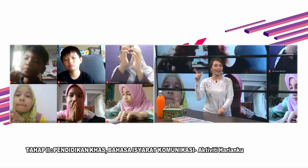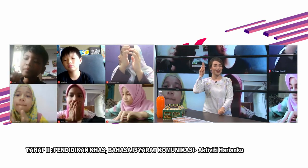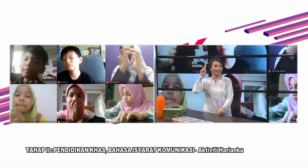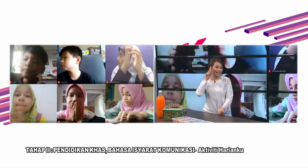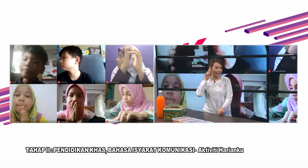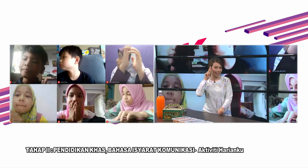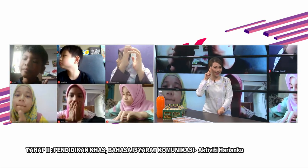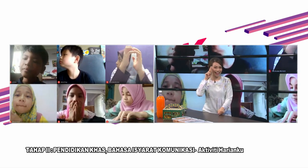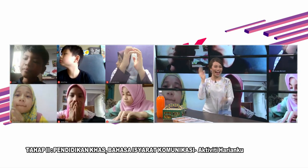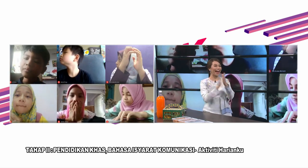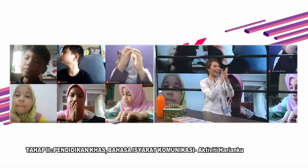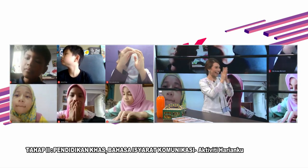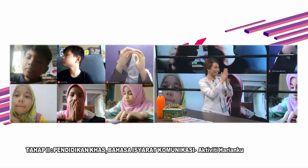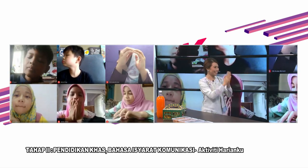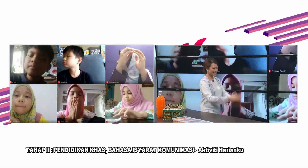Dan Rinai.